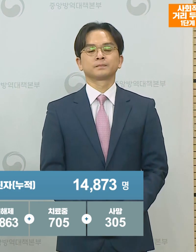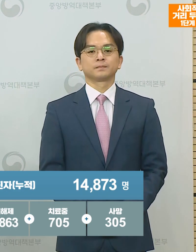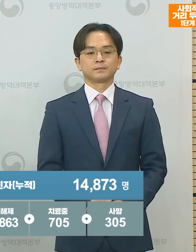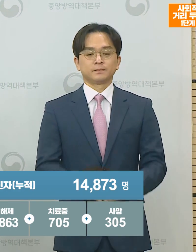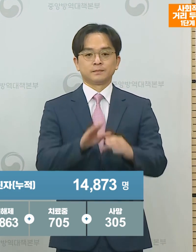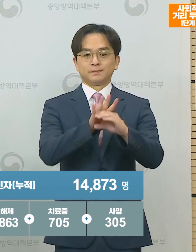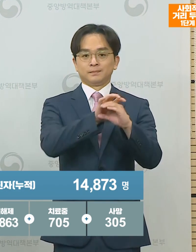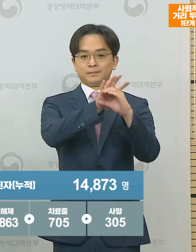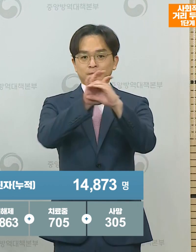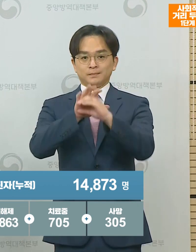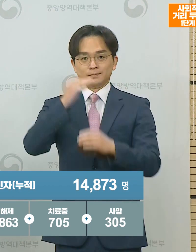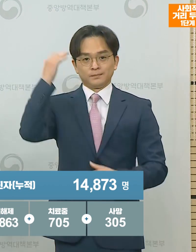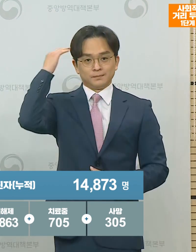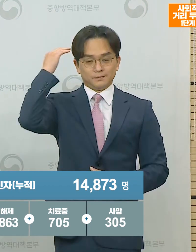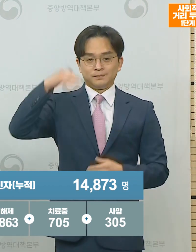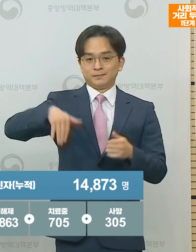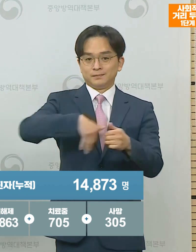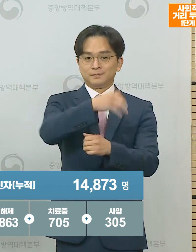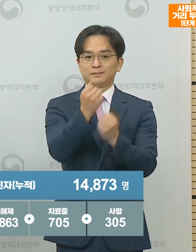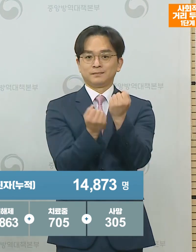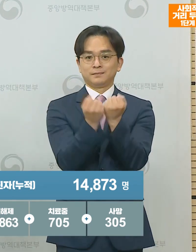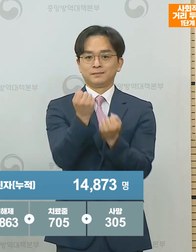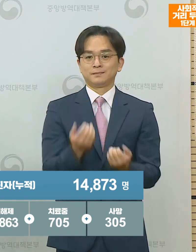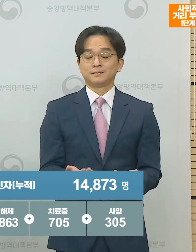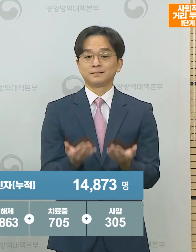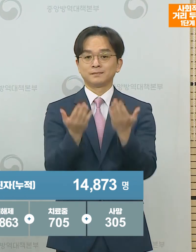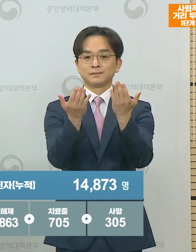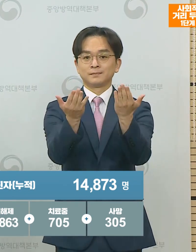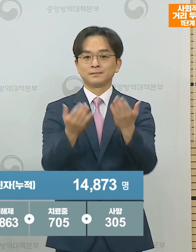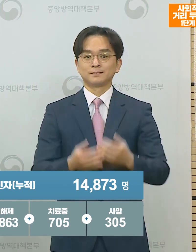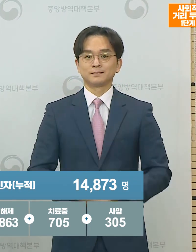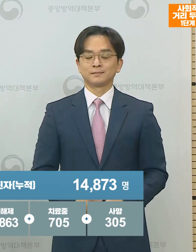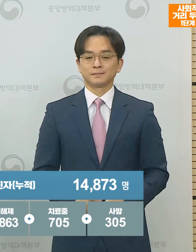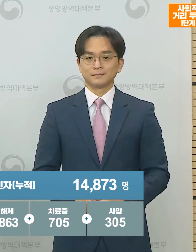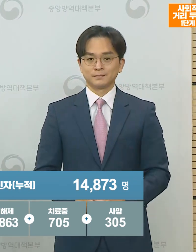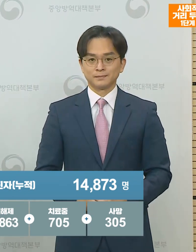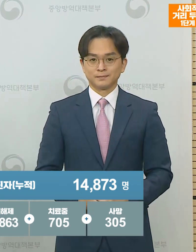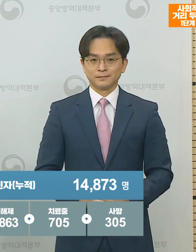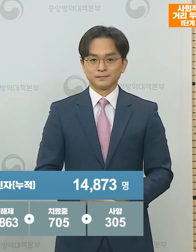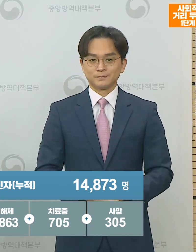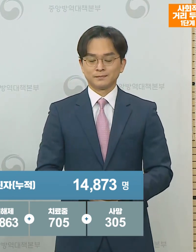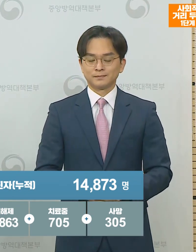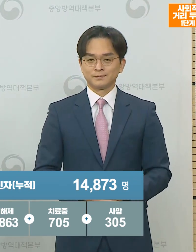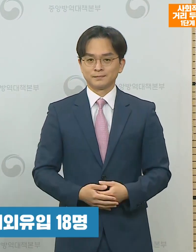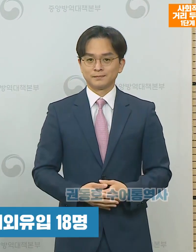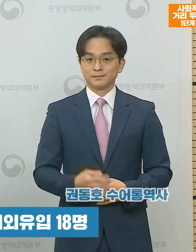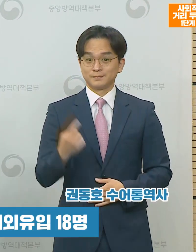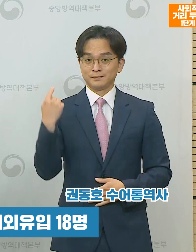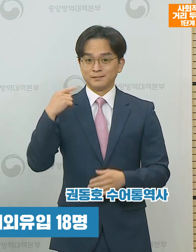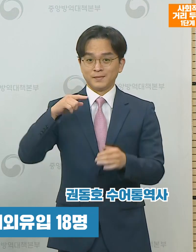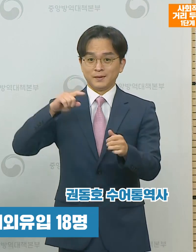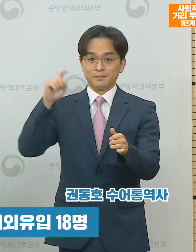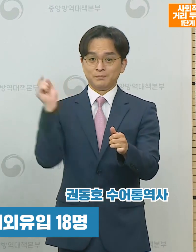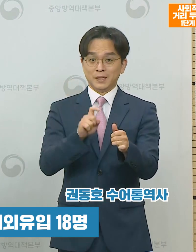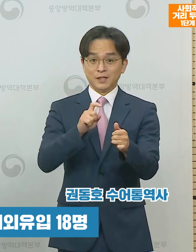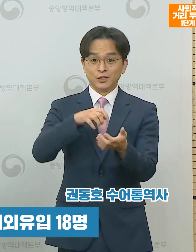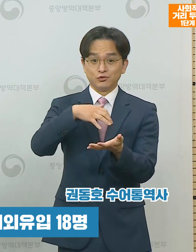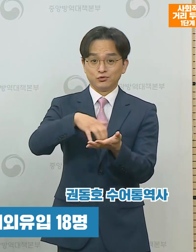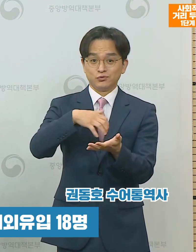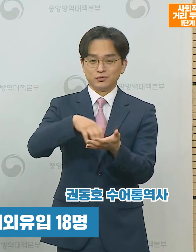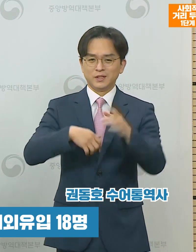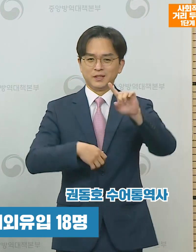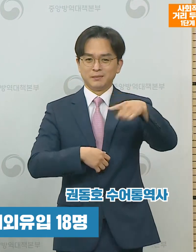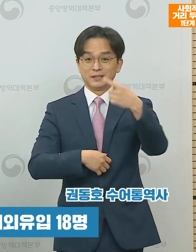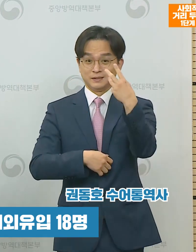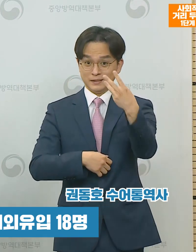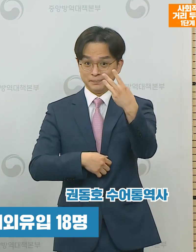코로나 바이러스 감염증 19 국내 발생 현황을 말씀드리겠습니다. 8월 14일 기준으로 국내 발생 신규